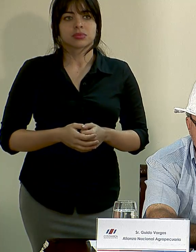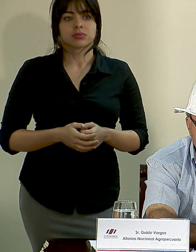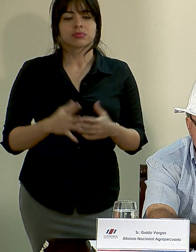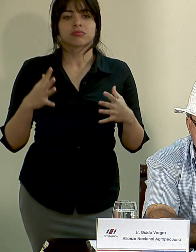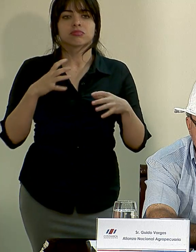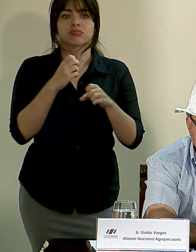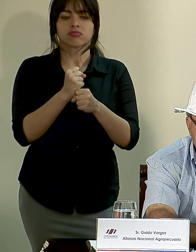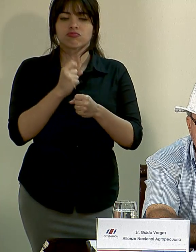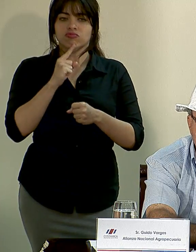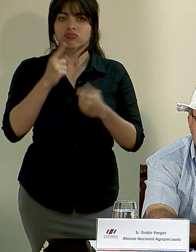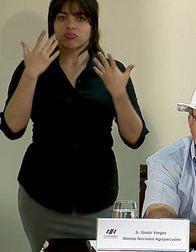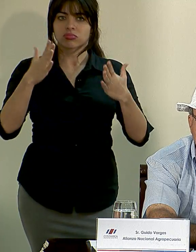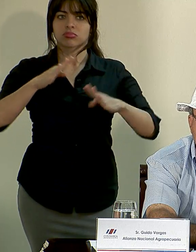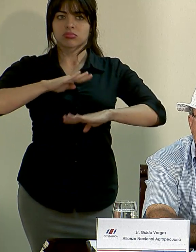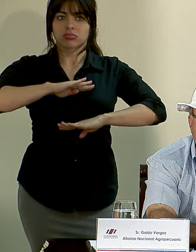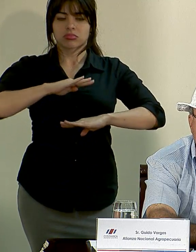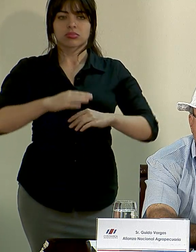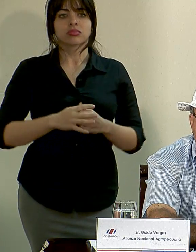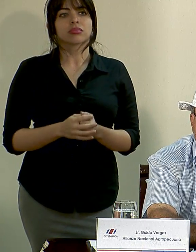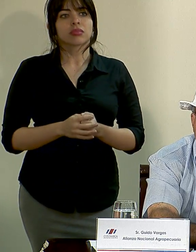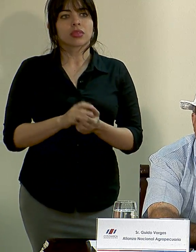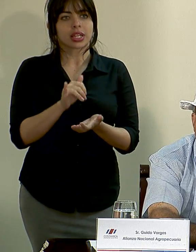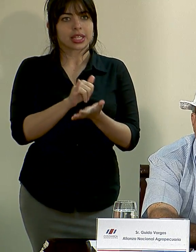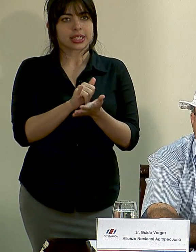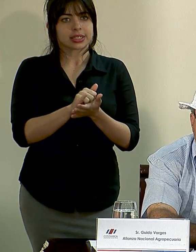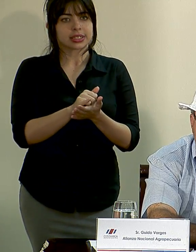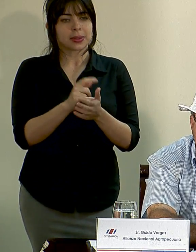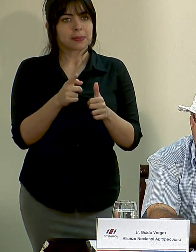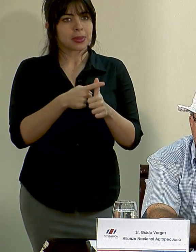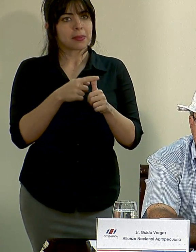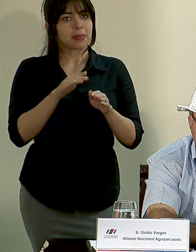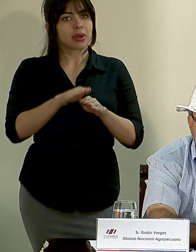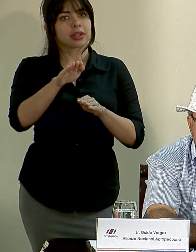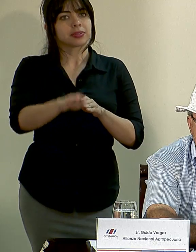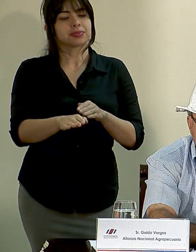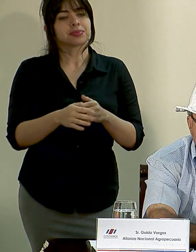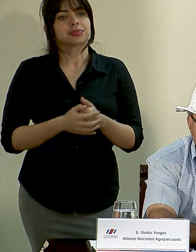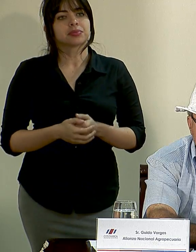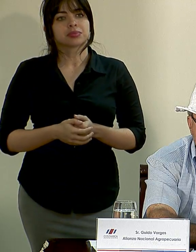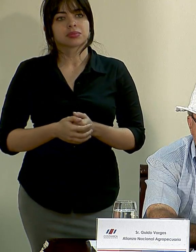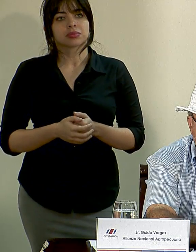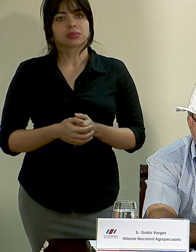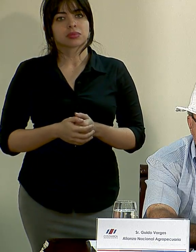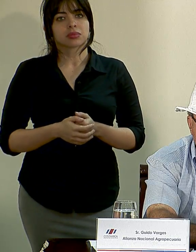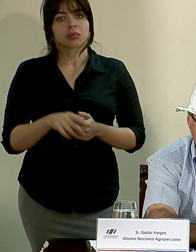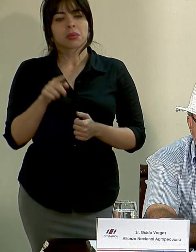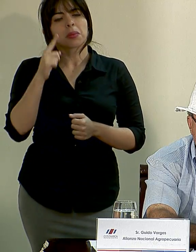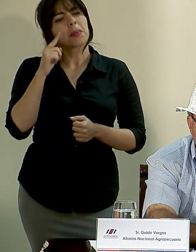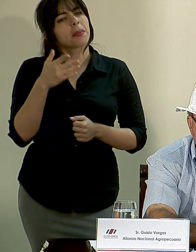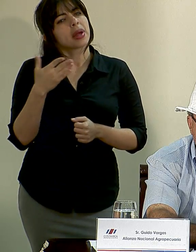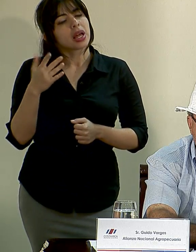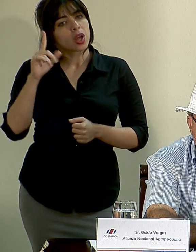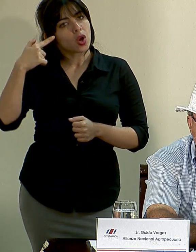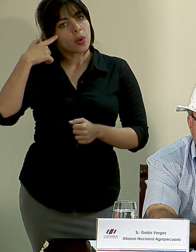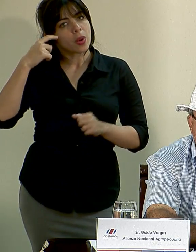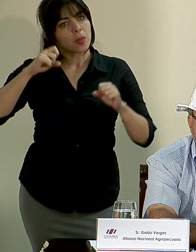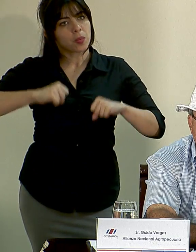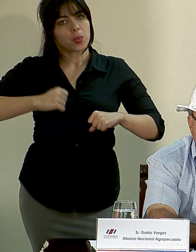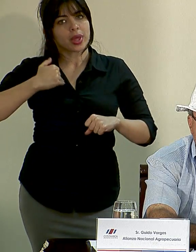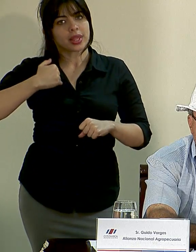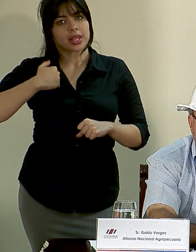concluye con satisfacción esta primera etapa para que el gobierno